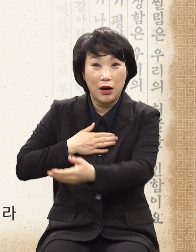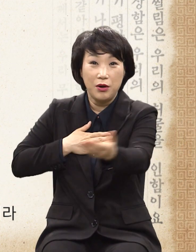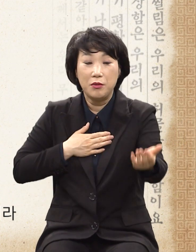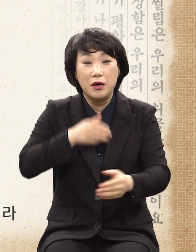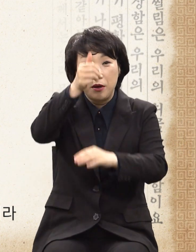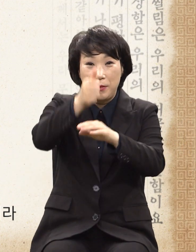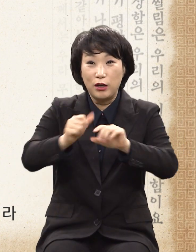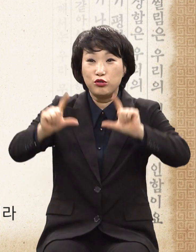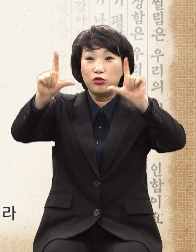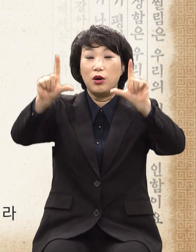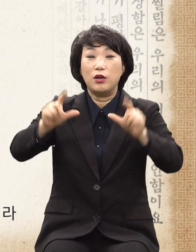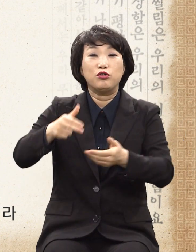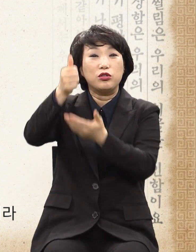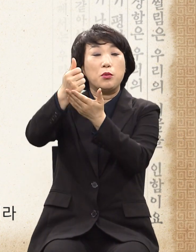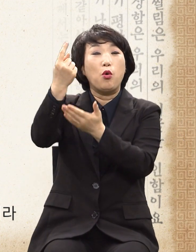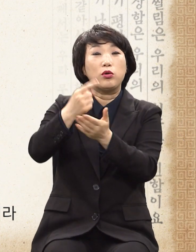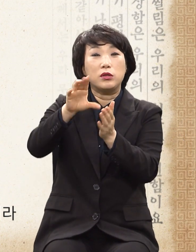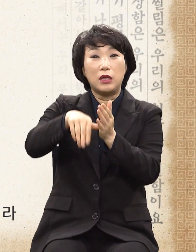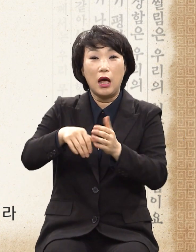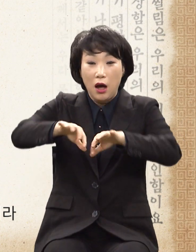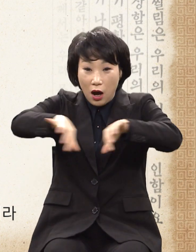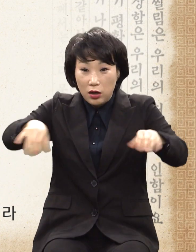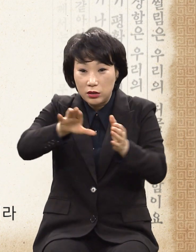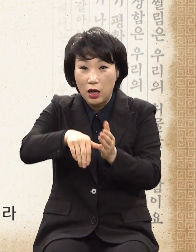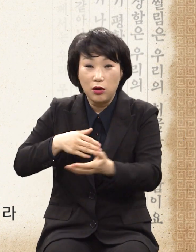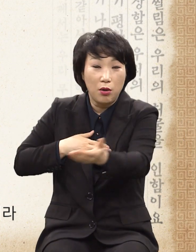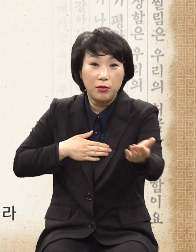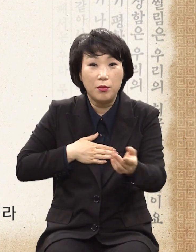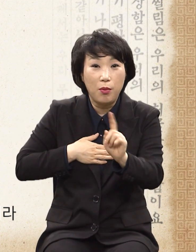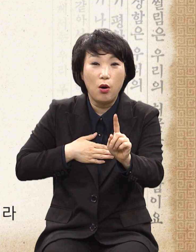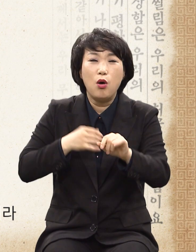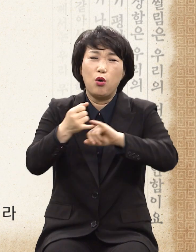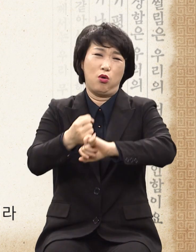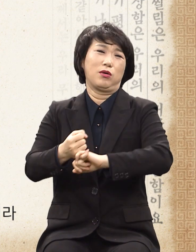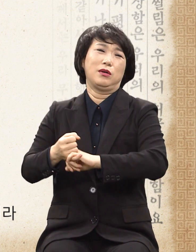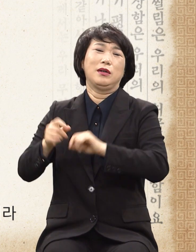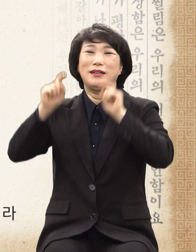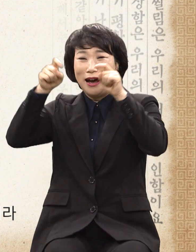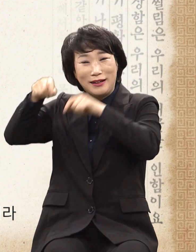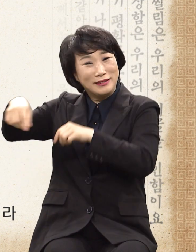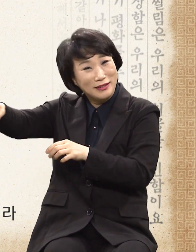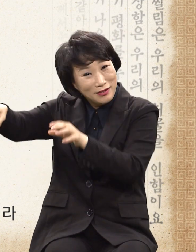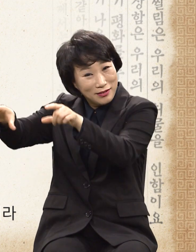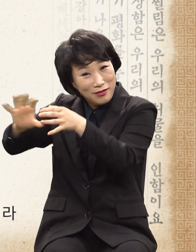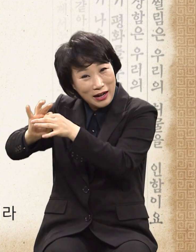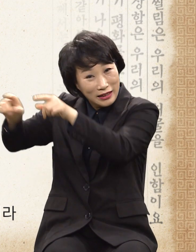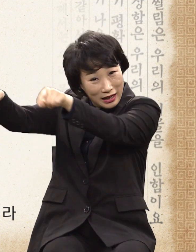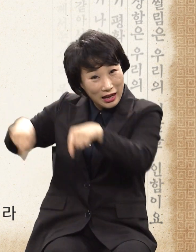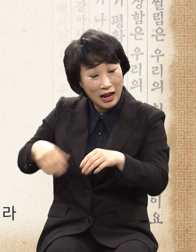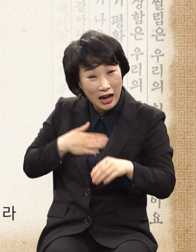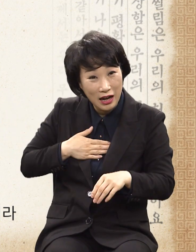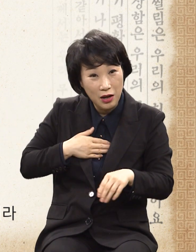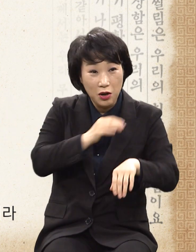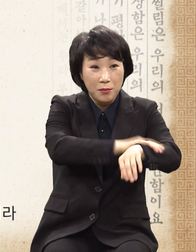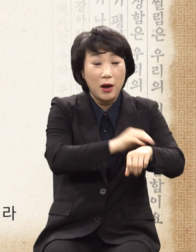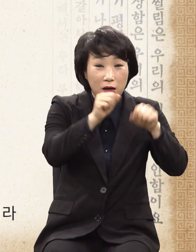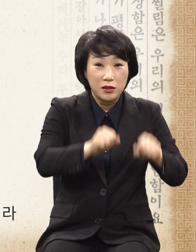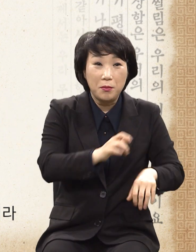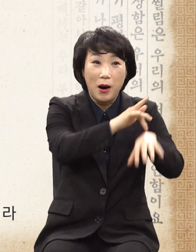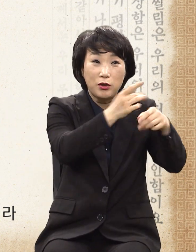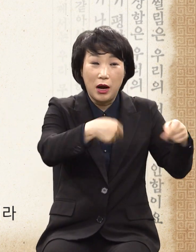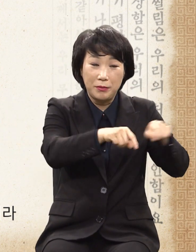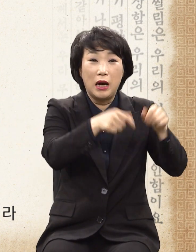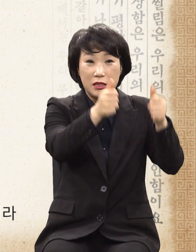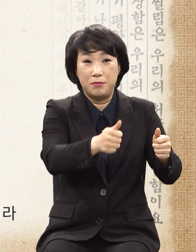날에 딱 갈라놓을 때 무슨 일이 있어도 양의 편에 서야지. 왼편에 있으면 마귀와 더불어